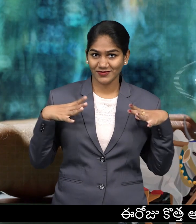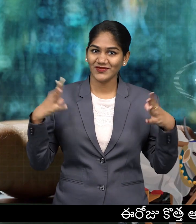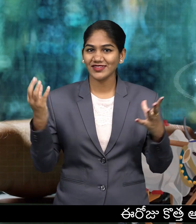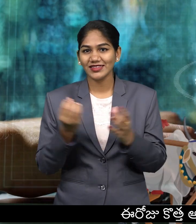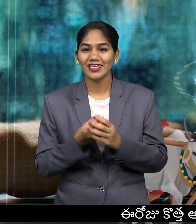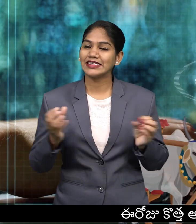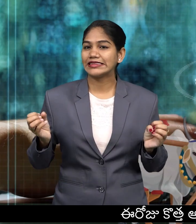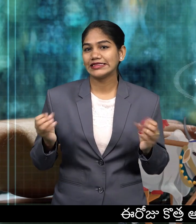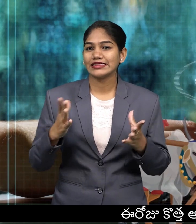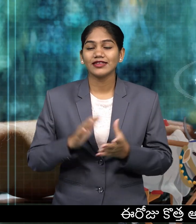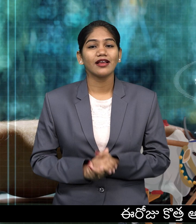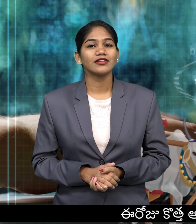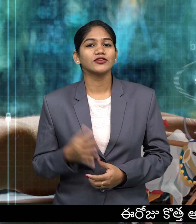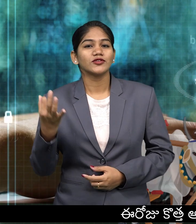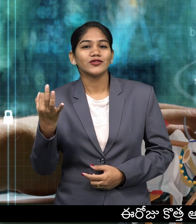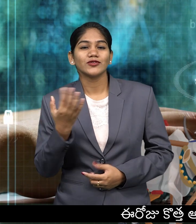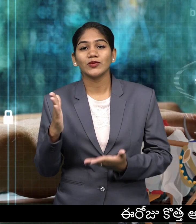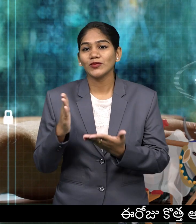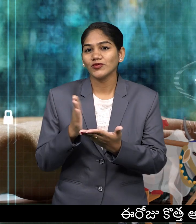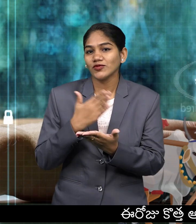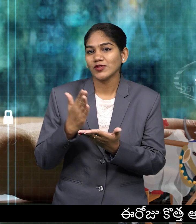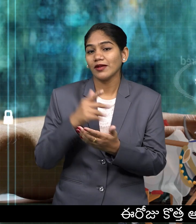ఈరోజు కొత్త అధ్యాయంతో ప్రారంభిద్దాం.